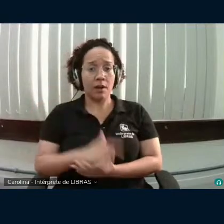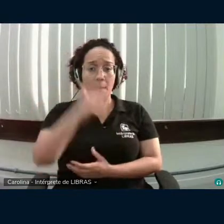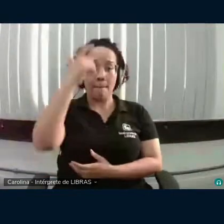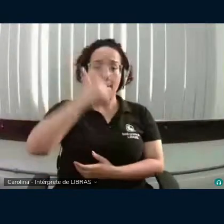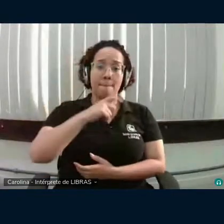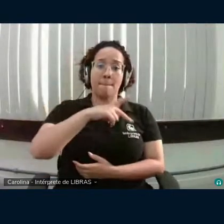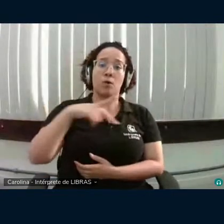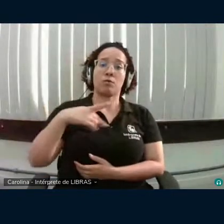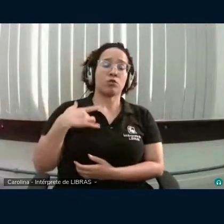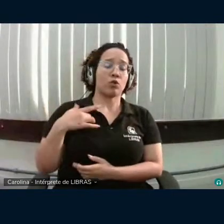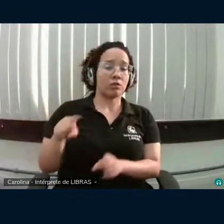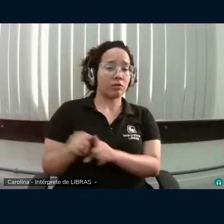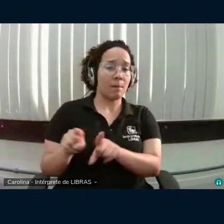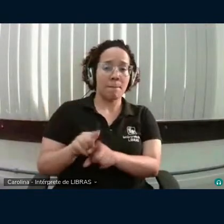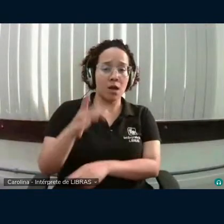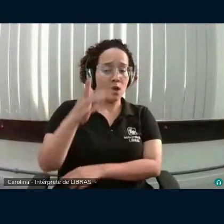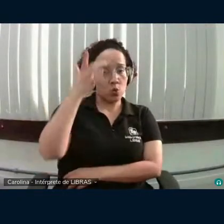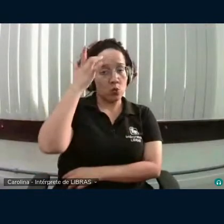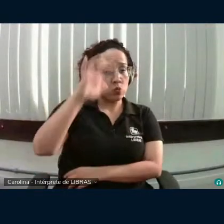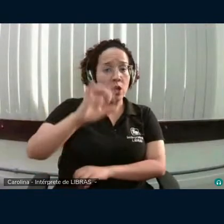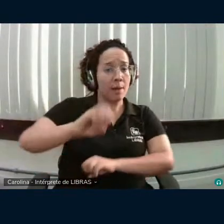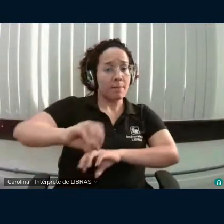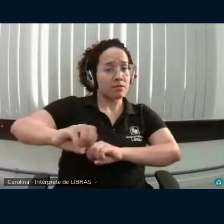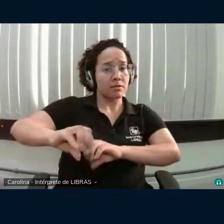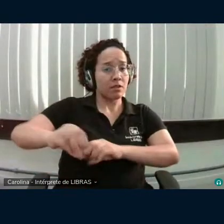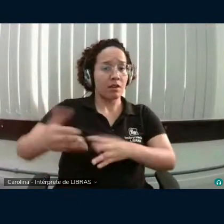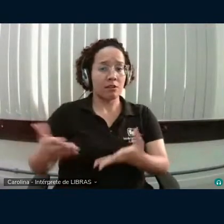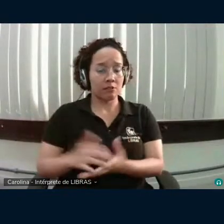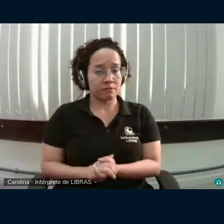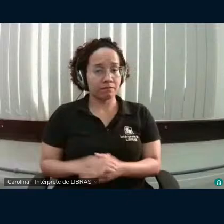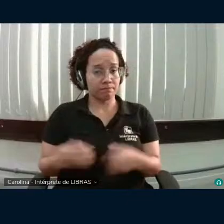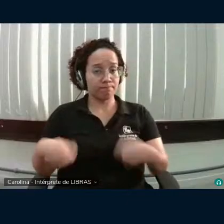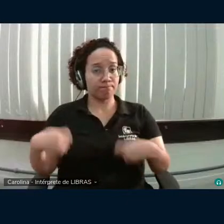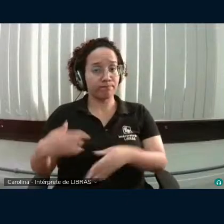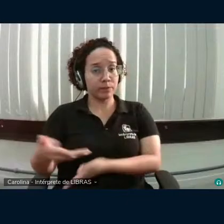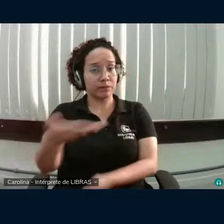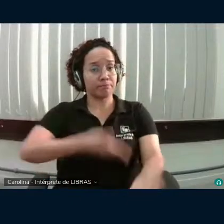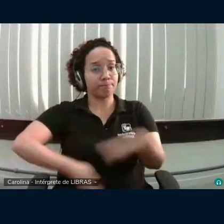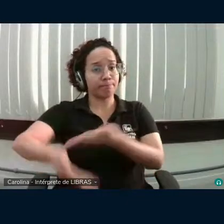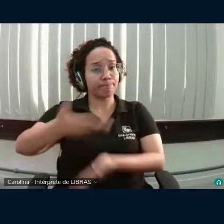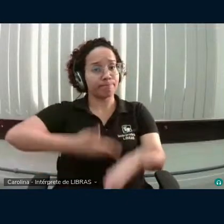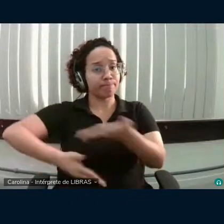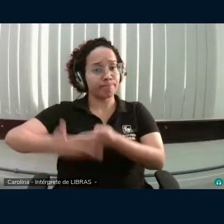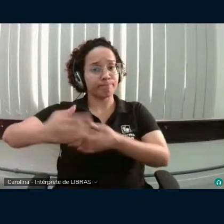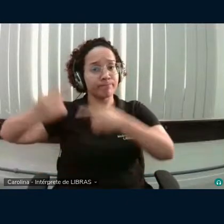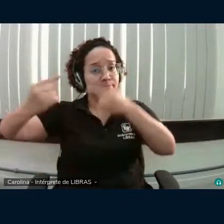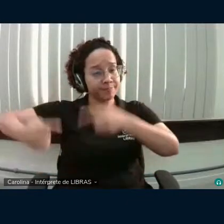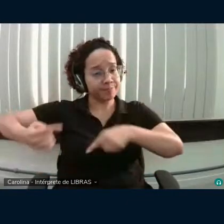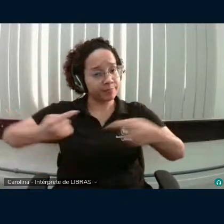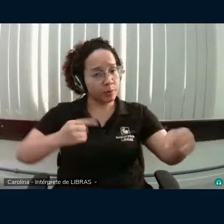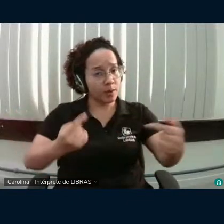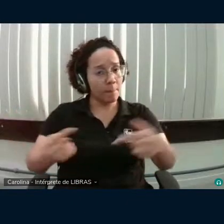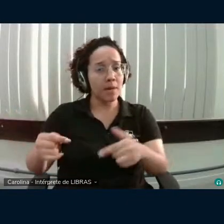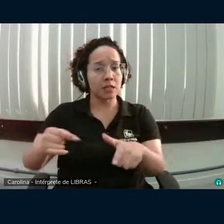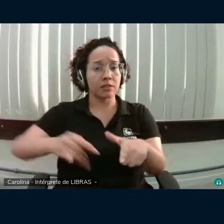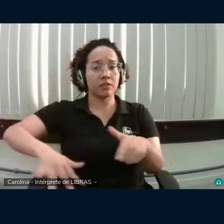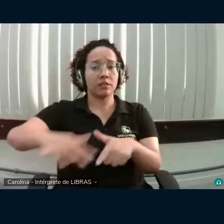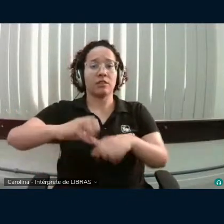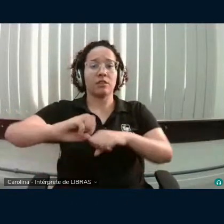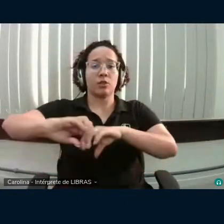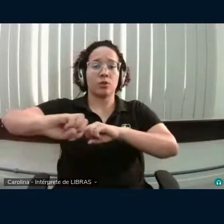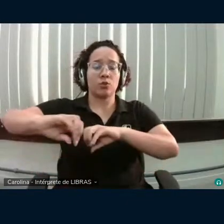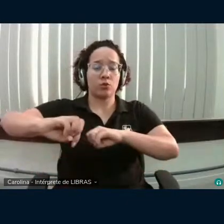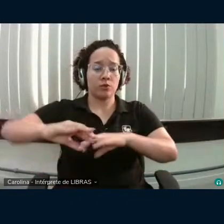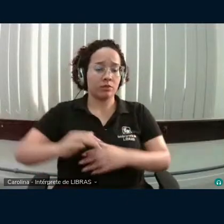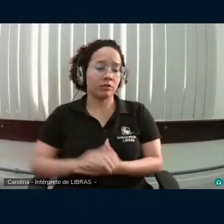Para lá, não sou eu que não estou aprendendo, é você que não está ensinando. Então, tem todo um debate no campo da educação que leva